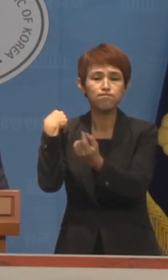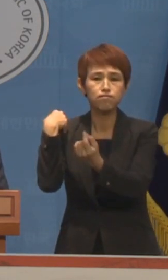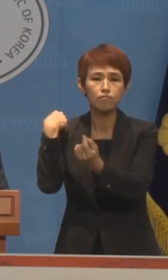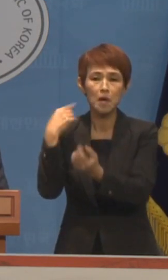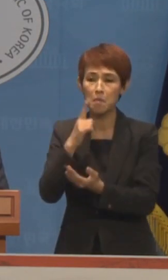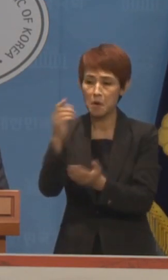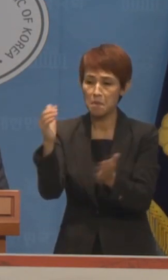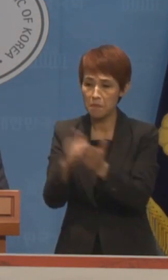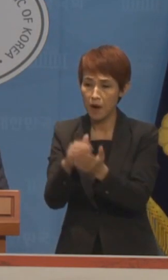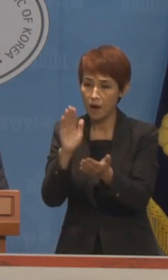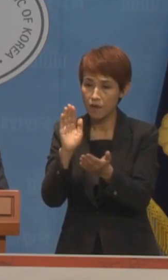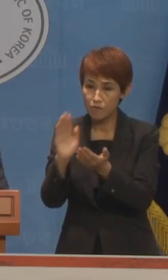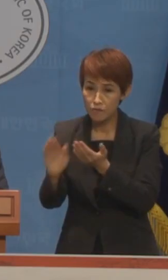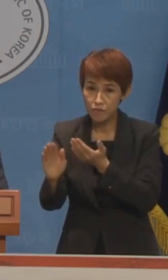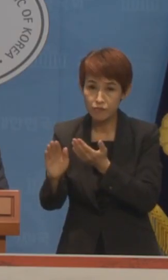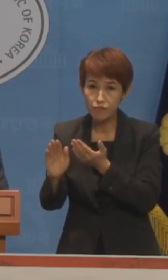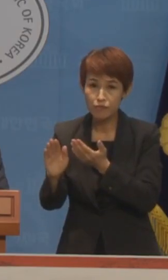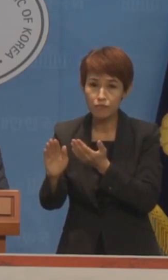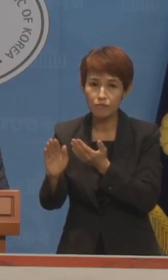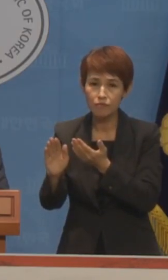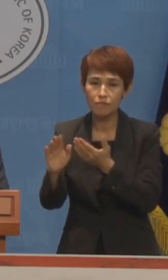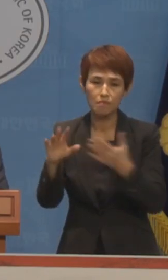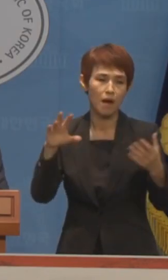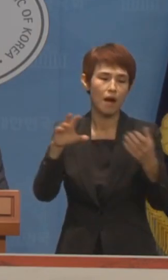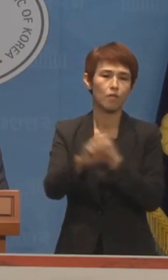끝나면 곧바로